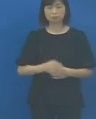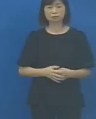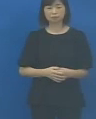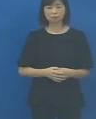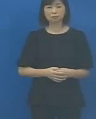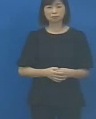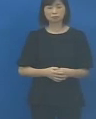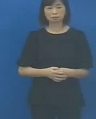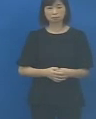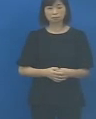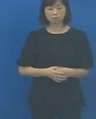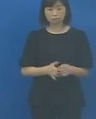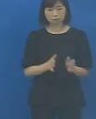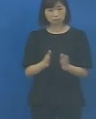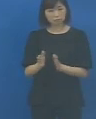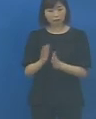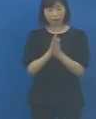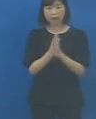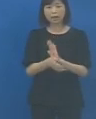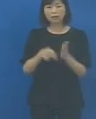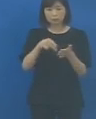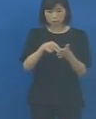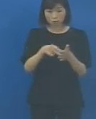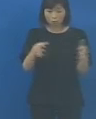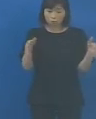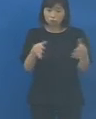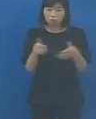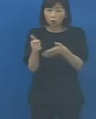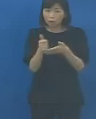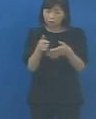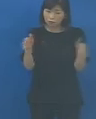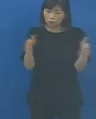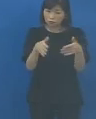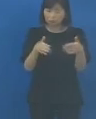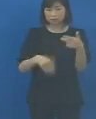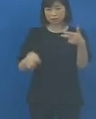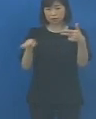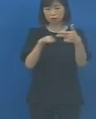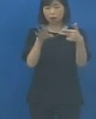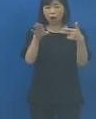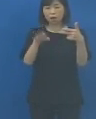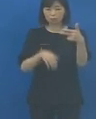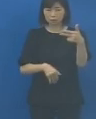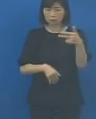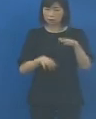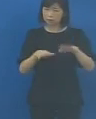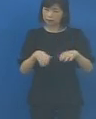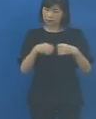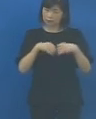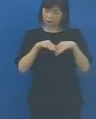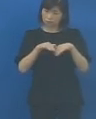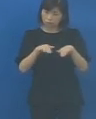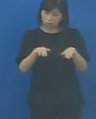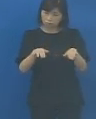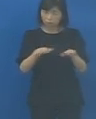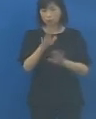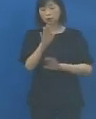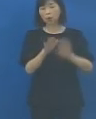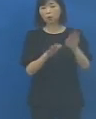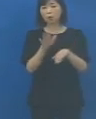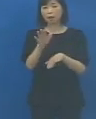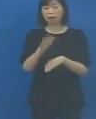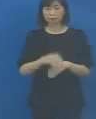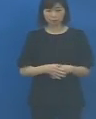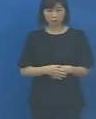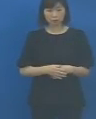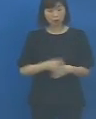それから、県立の集客施設がございますが、こういうような感染の拡大ということがありましたので、イベ